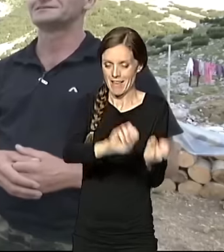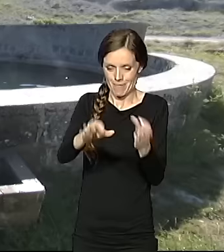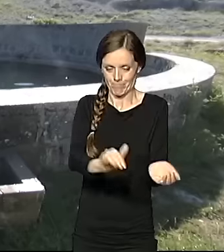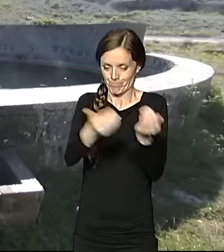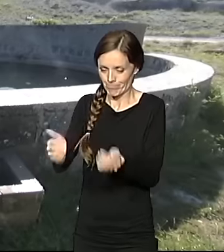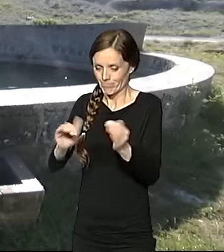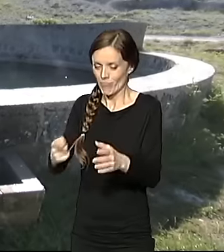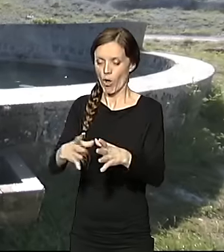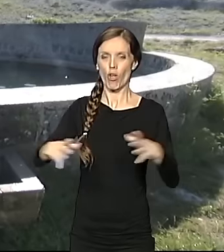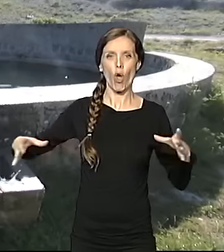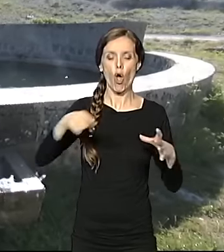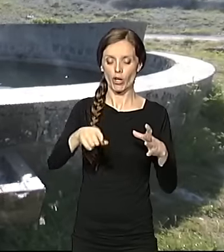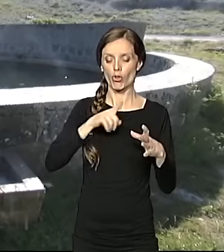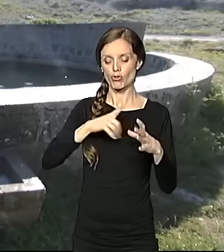cijedili.